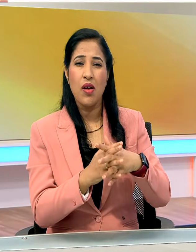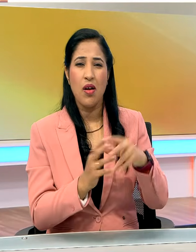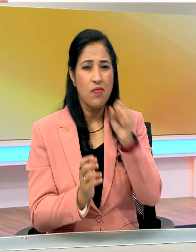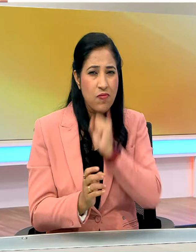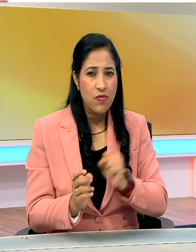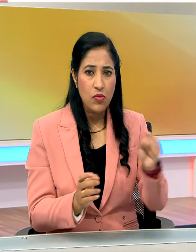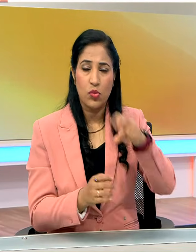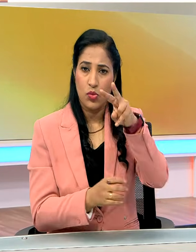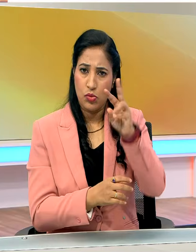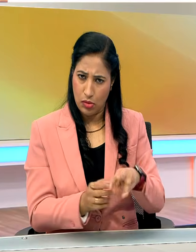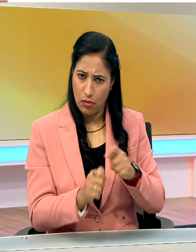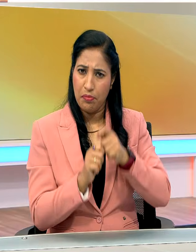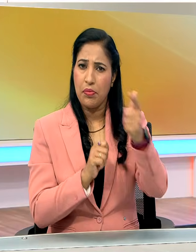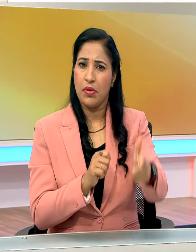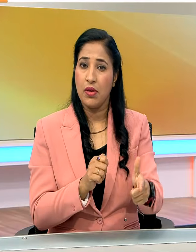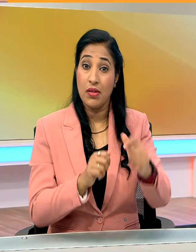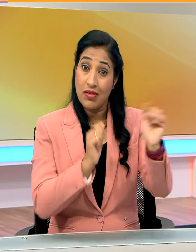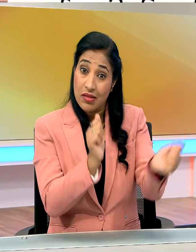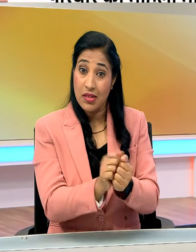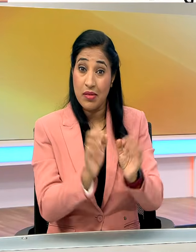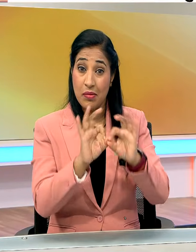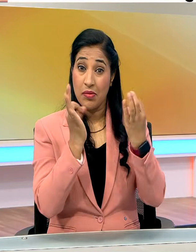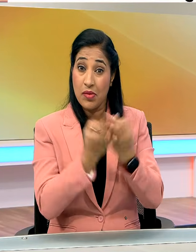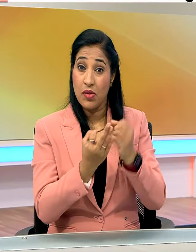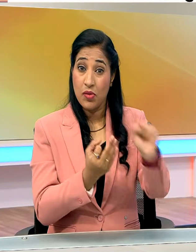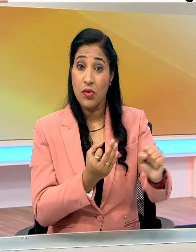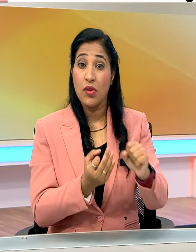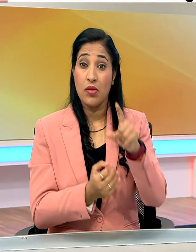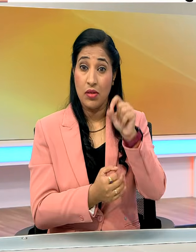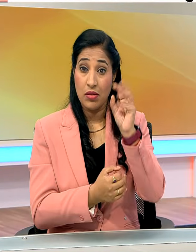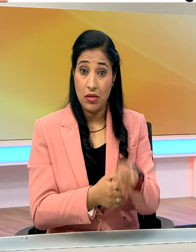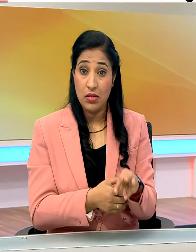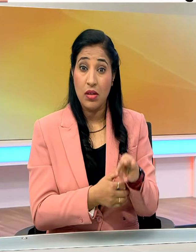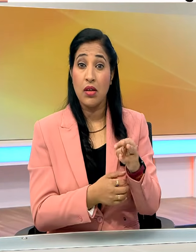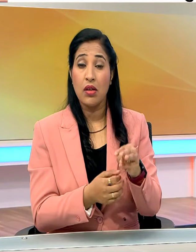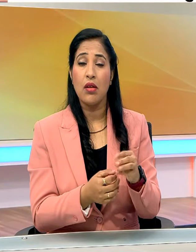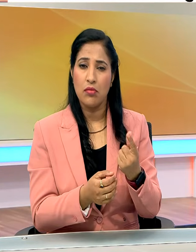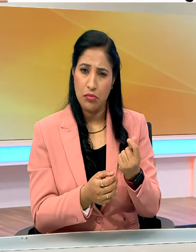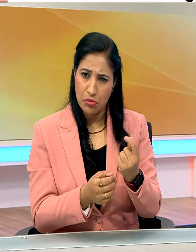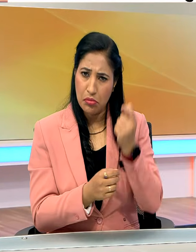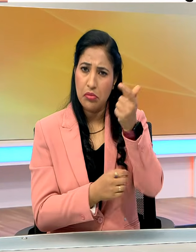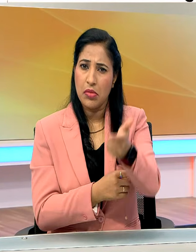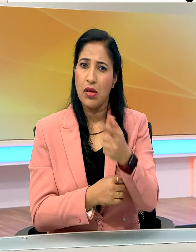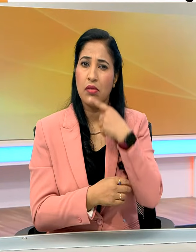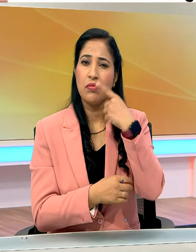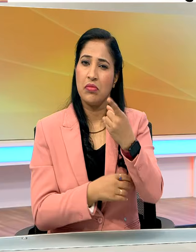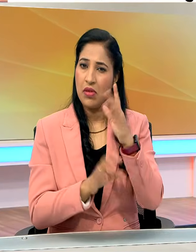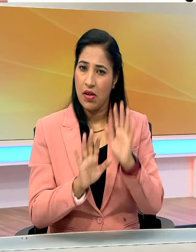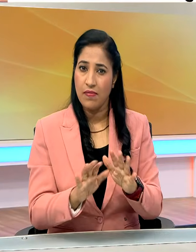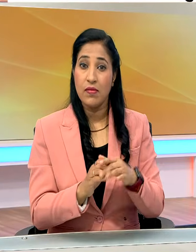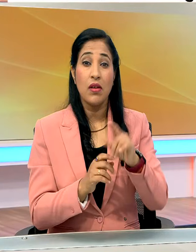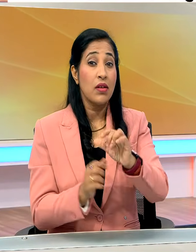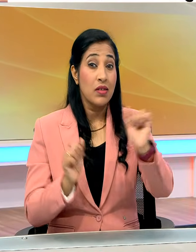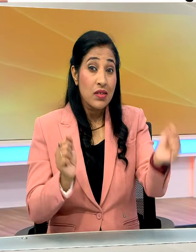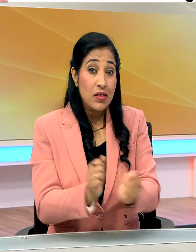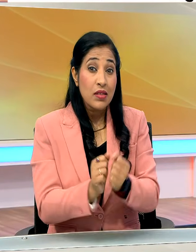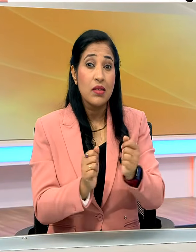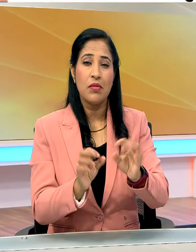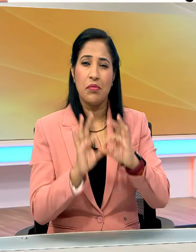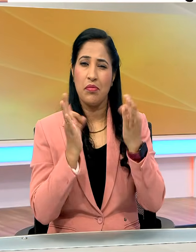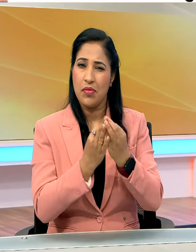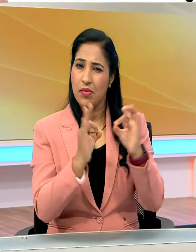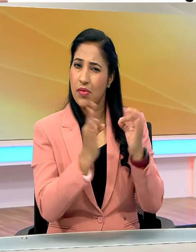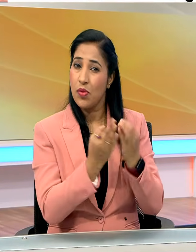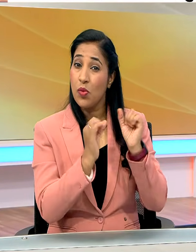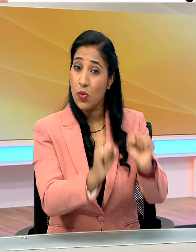देने की घोषणा की है। साथ ही हर परिवार को एक मुश्त 10,000 रुपये की राशि देने की भी घोषणा की गई है। इसके साथ ही